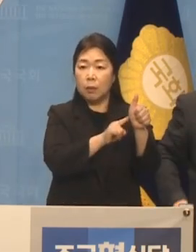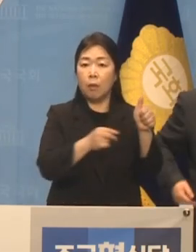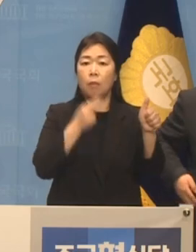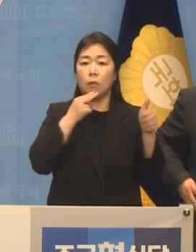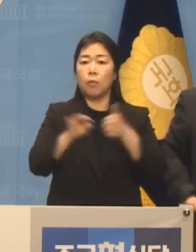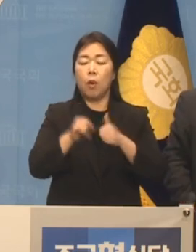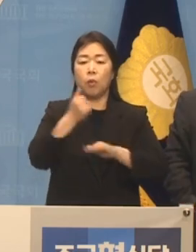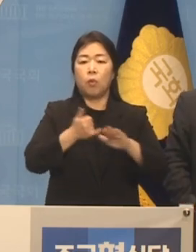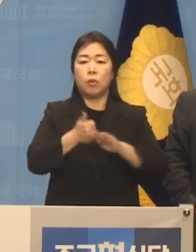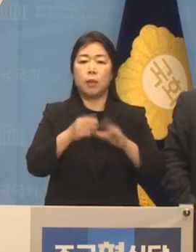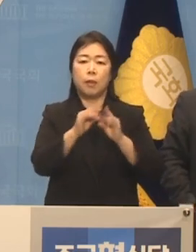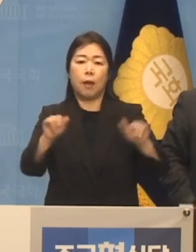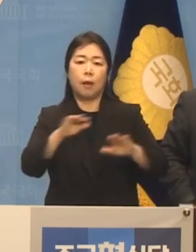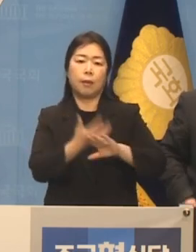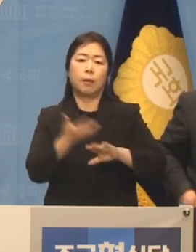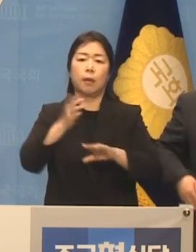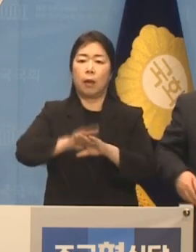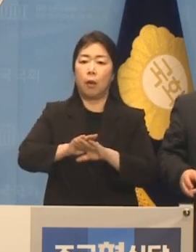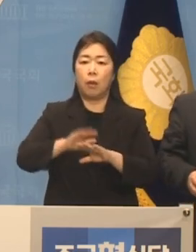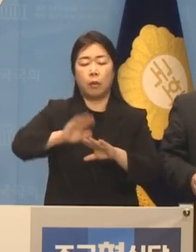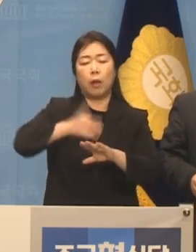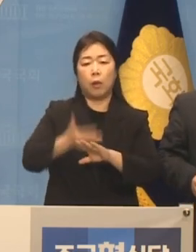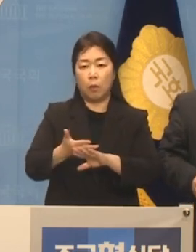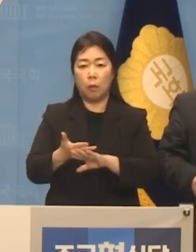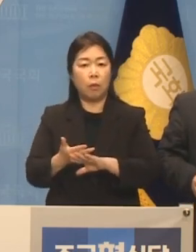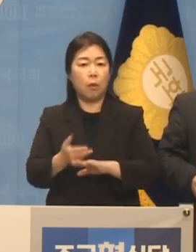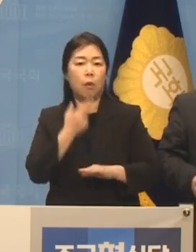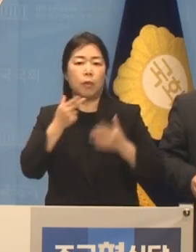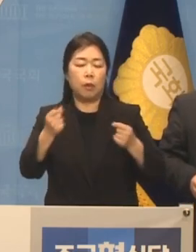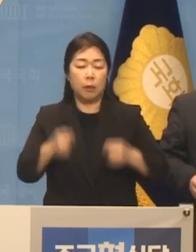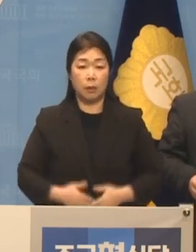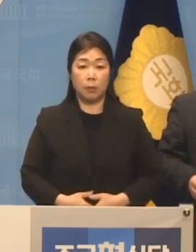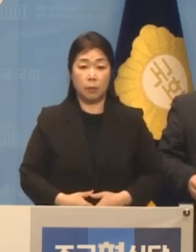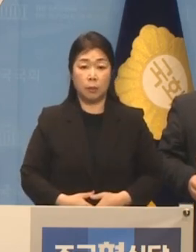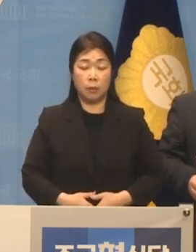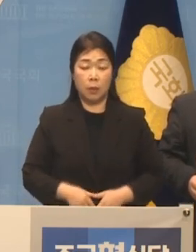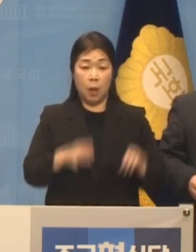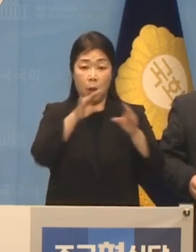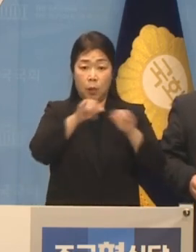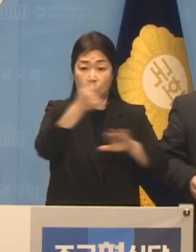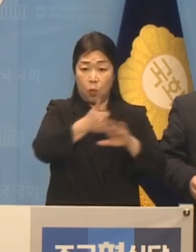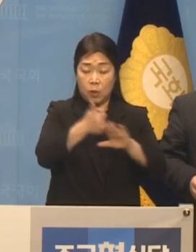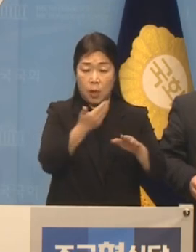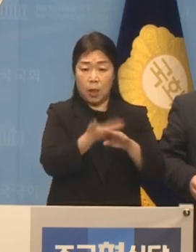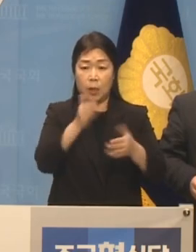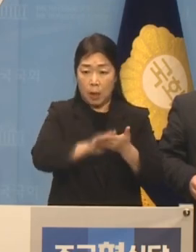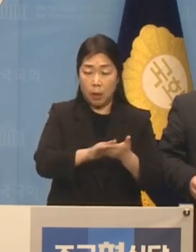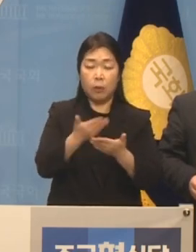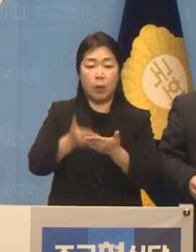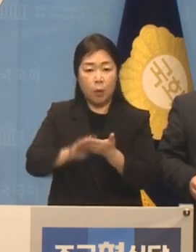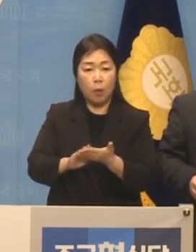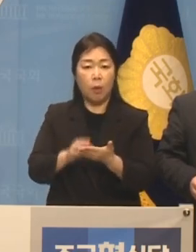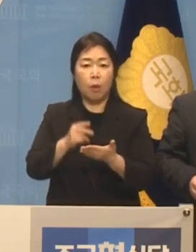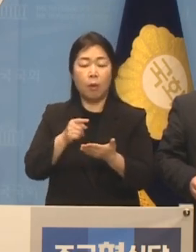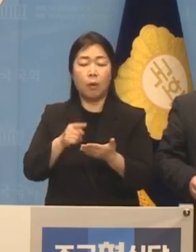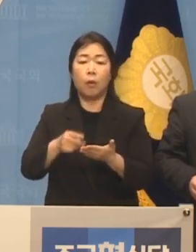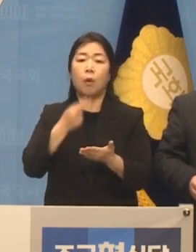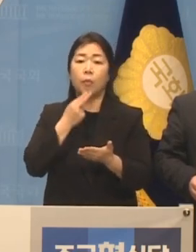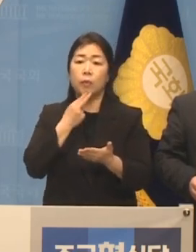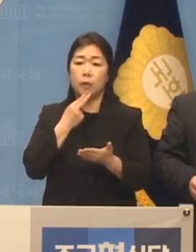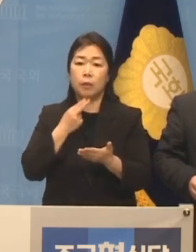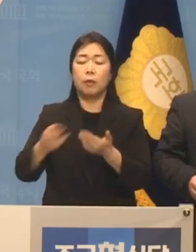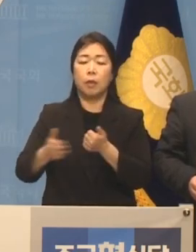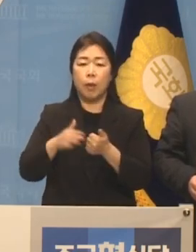것입니다. 농지개혁의 핵심은 지주들의 이익을 크게 제한하는 것입니다. 상대적으로 땅이 없는 소작농들에게 더